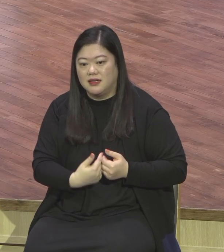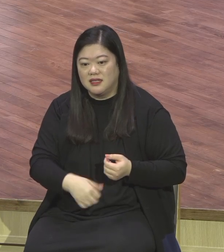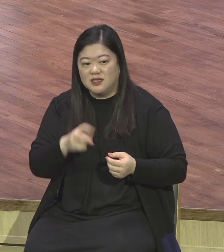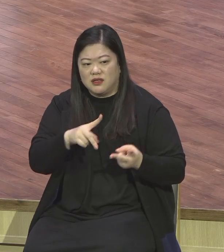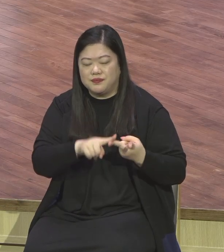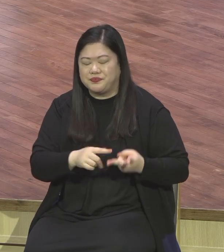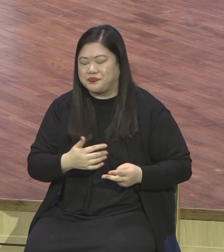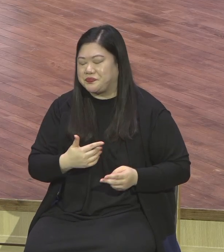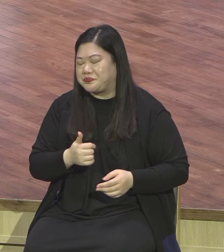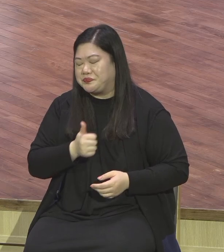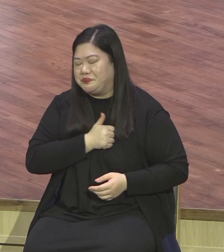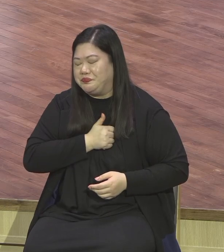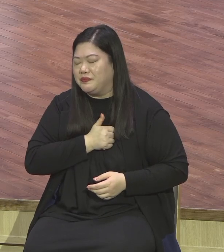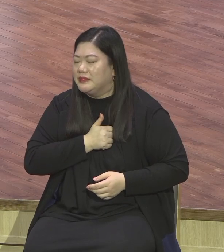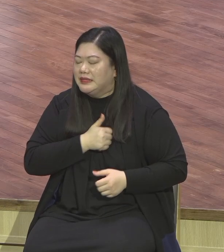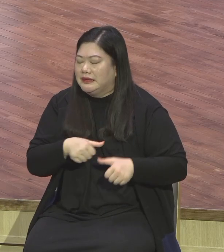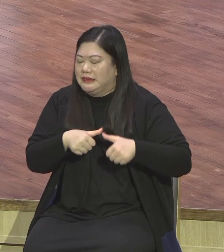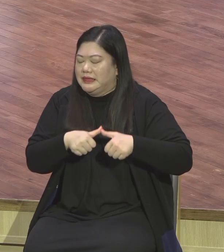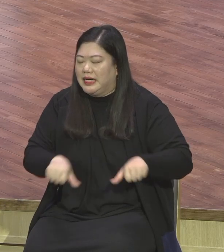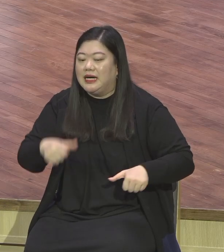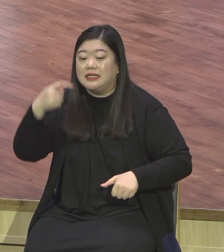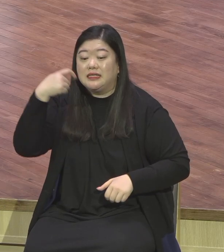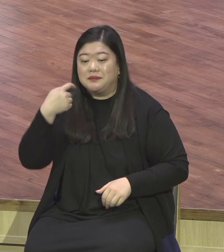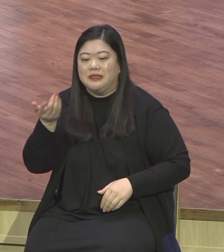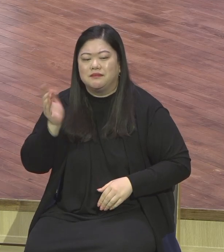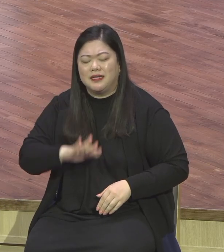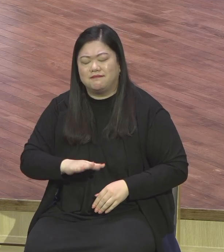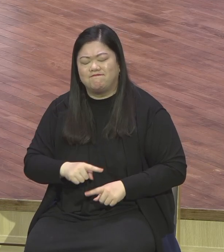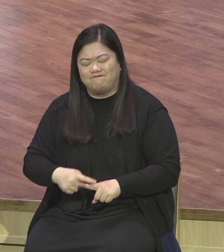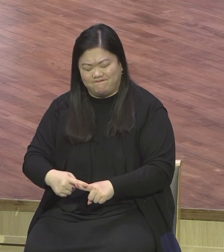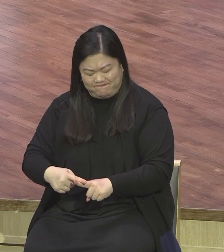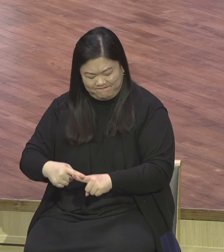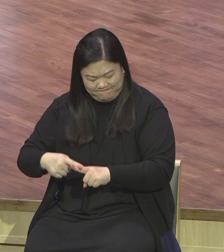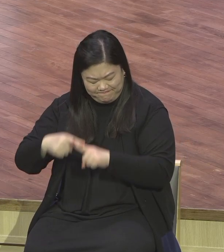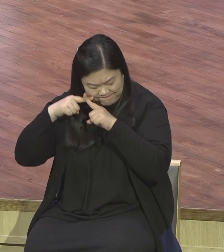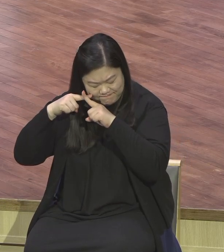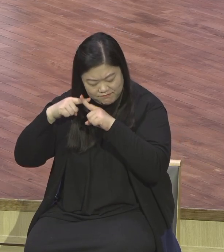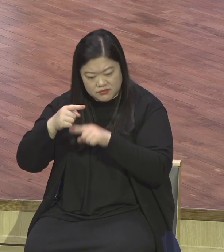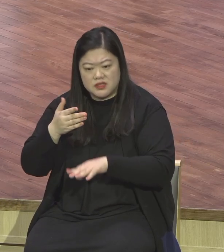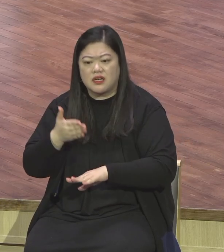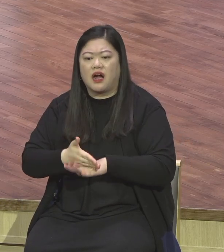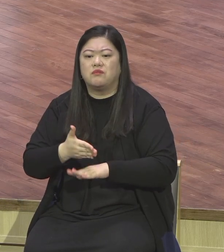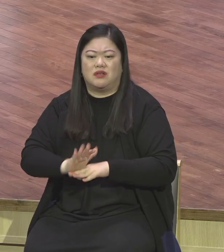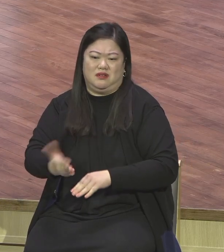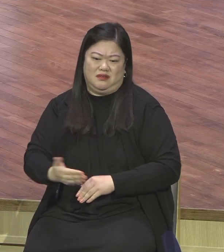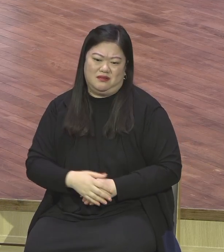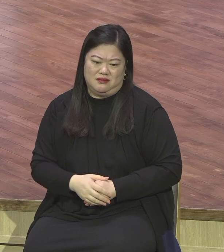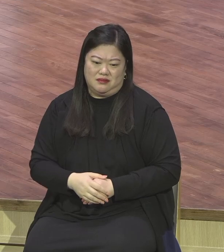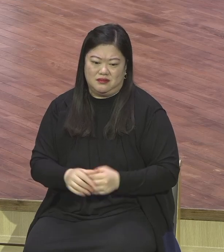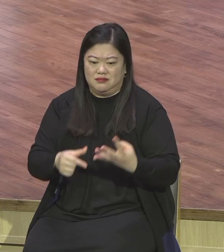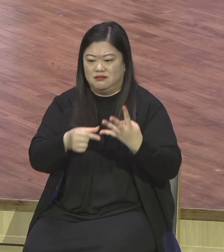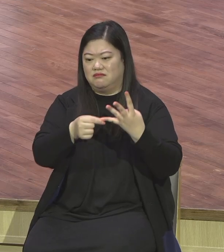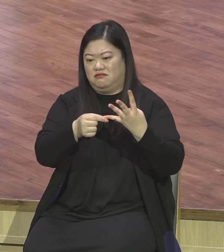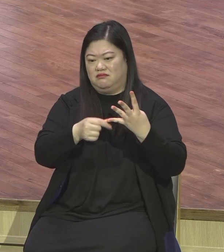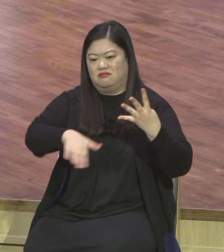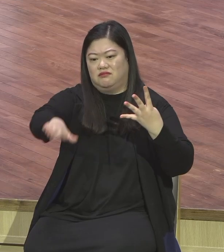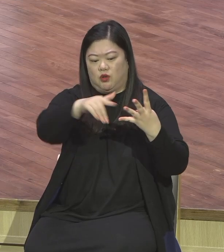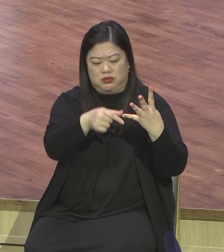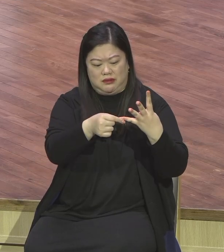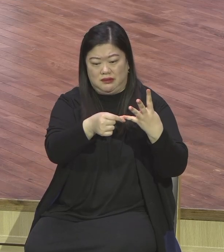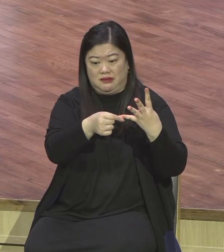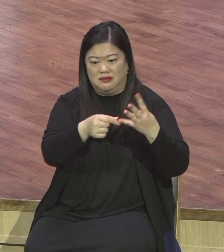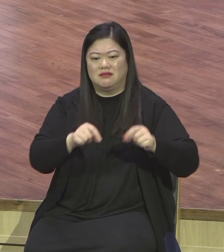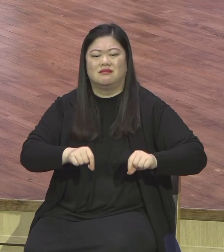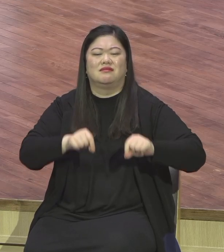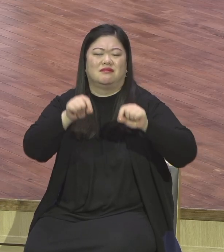그것까지도 수용해라 수용할 정도가 아니라 감사해라 사도 바울은 그래서